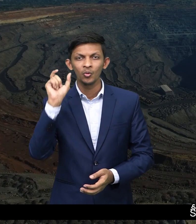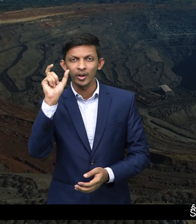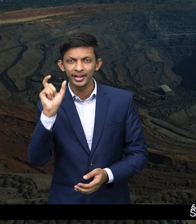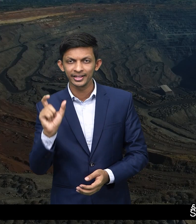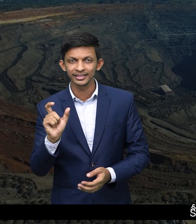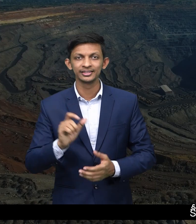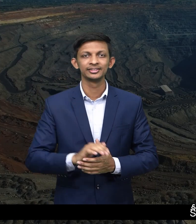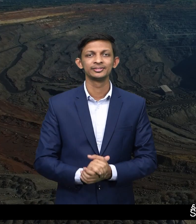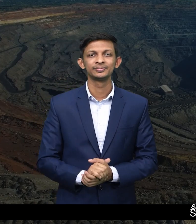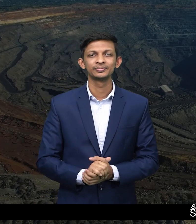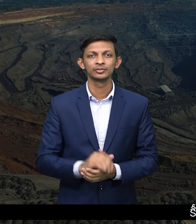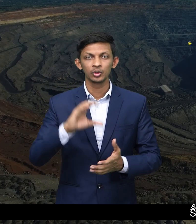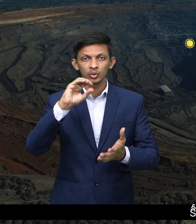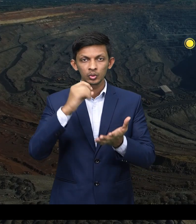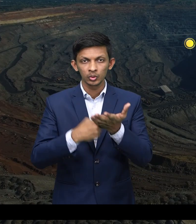కీలక పదాలు: